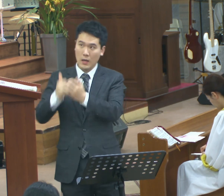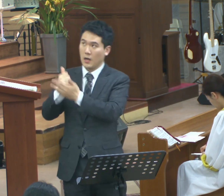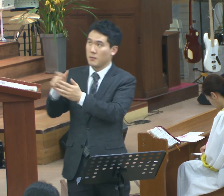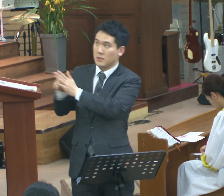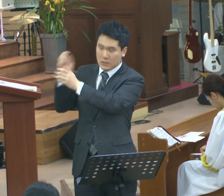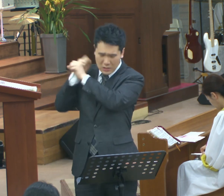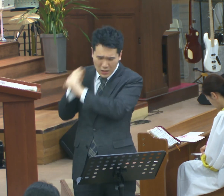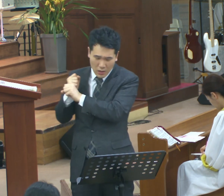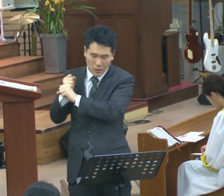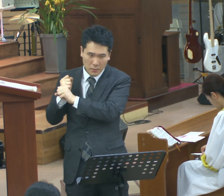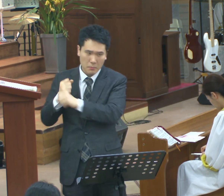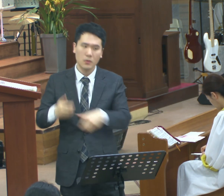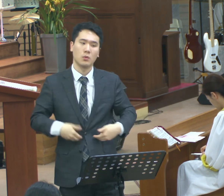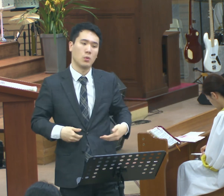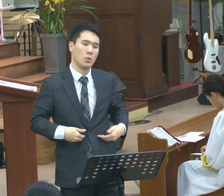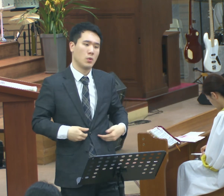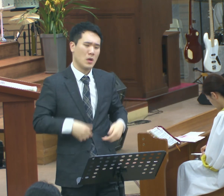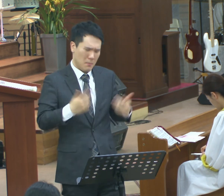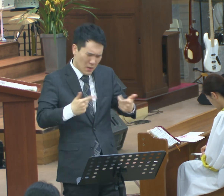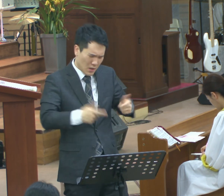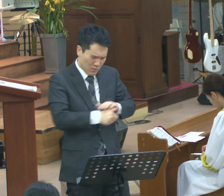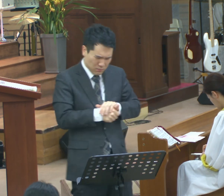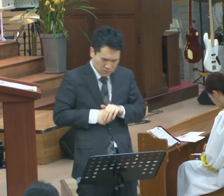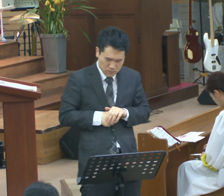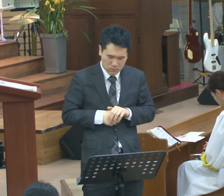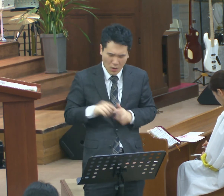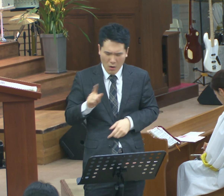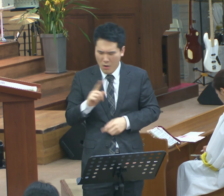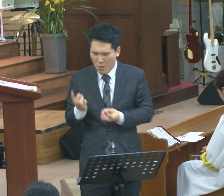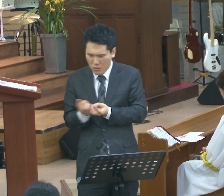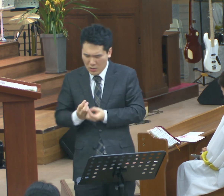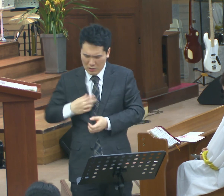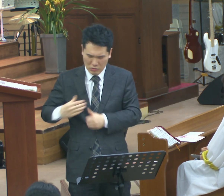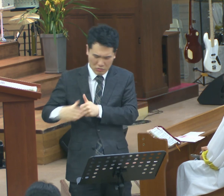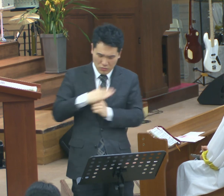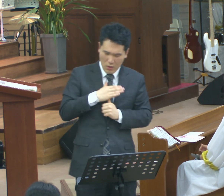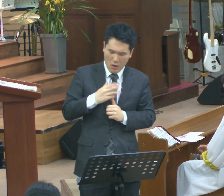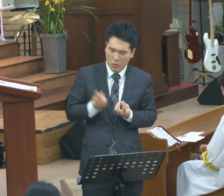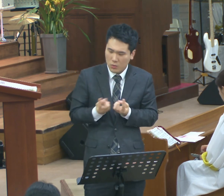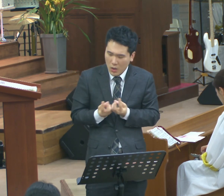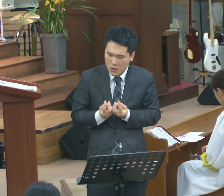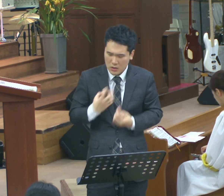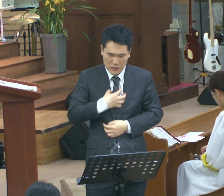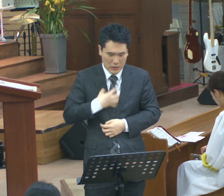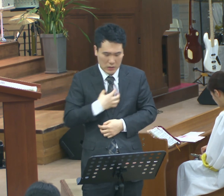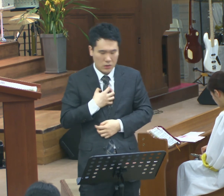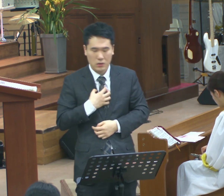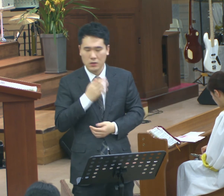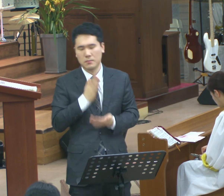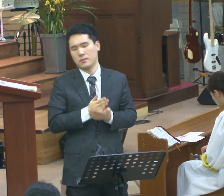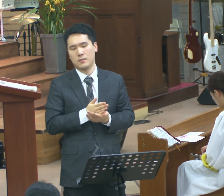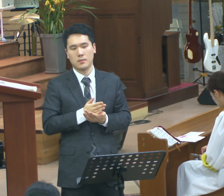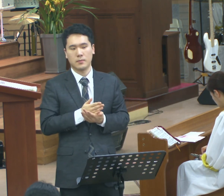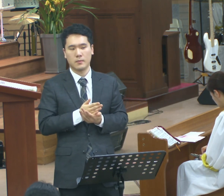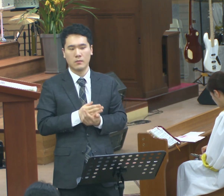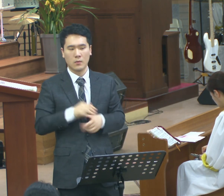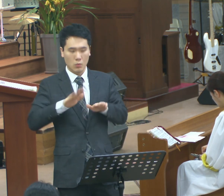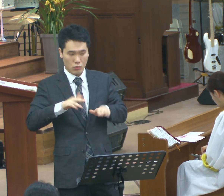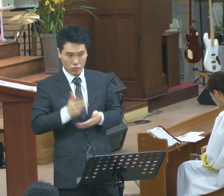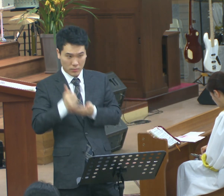맨날 죽음을 생각하고 맨날 저렇게 어려움에 맞서지 못하면 어떻게 해요? 그래서 주님께서 그들을 강하게 세우시는